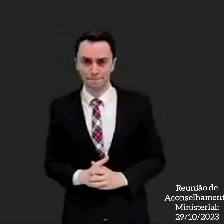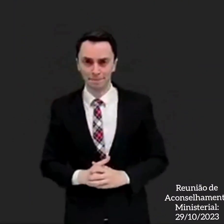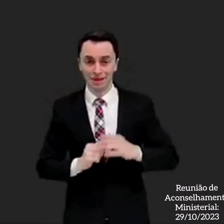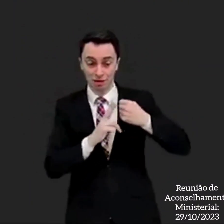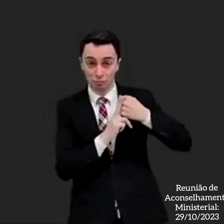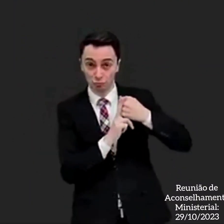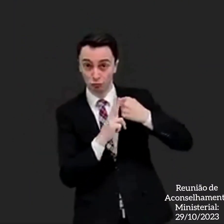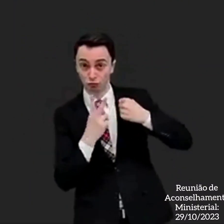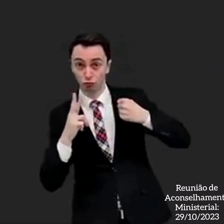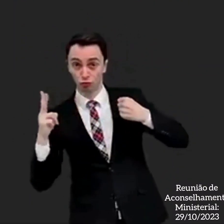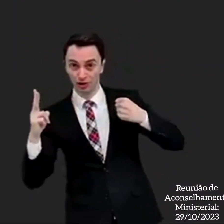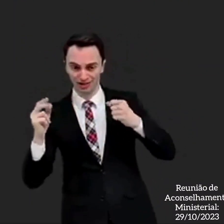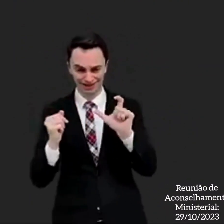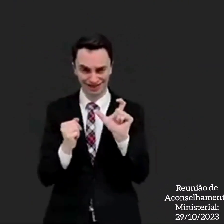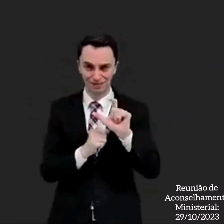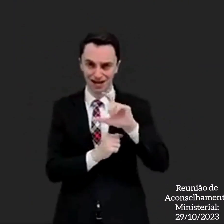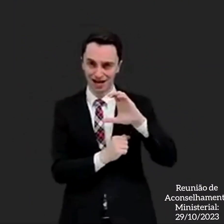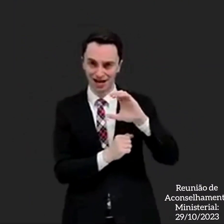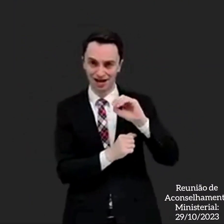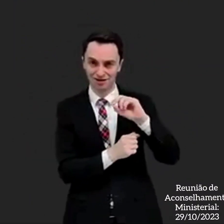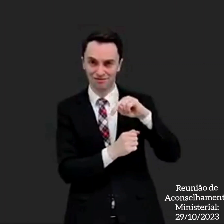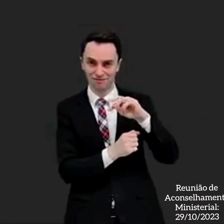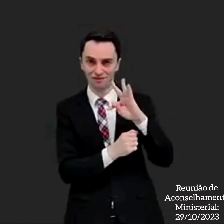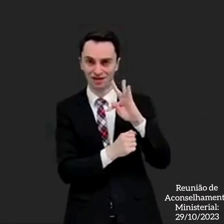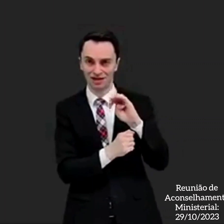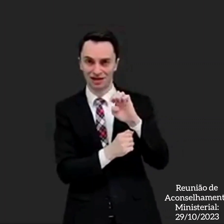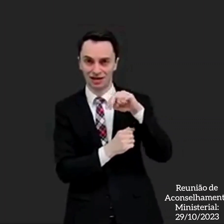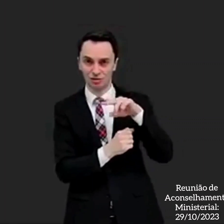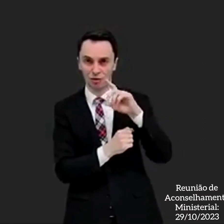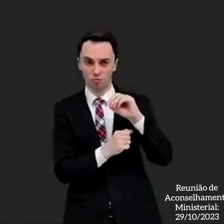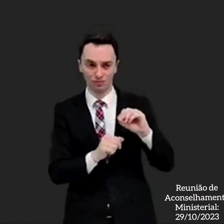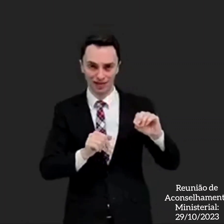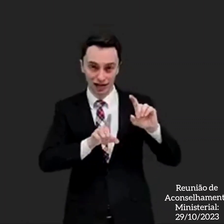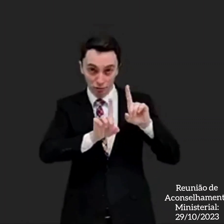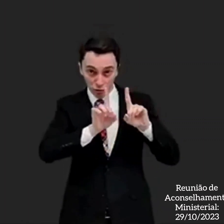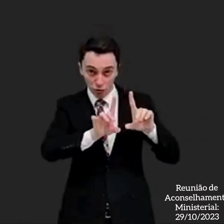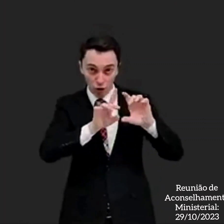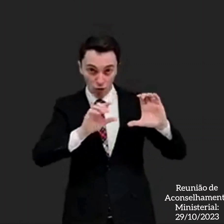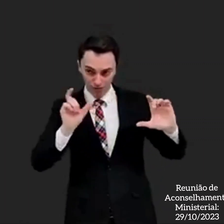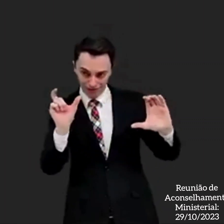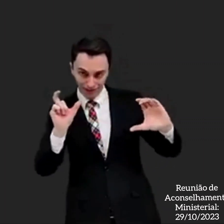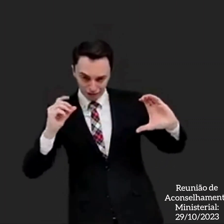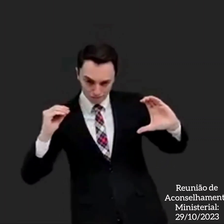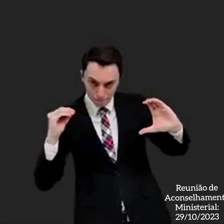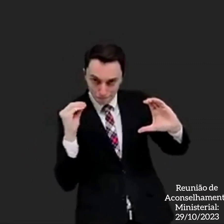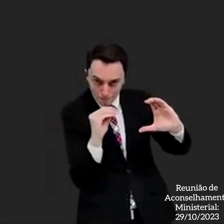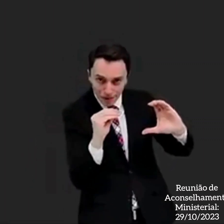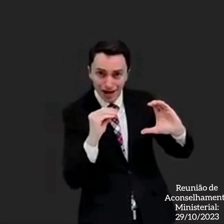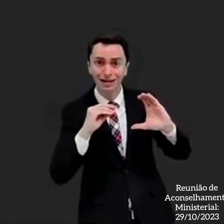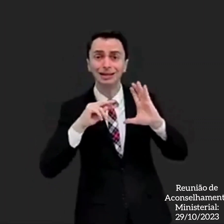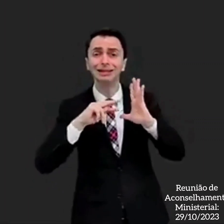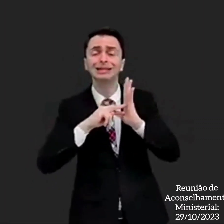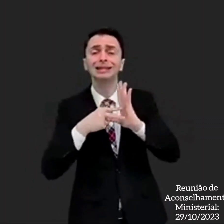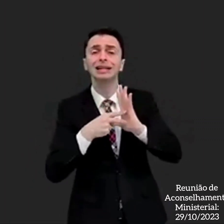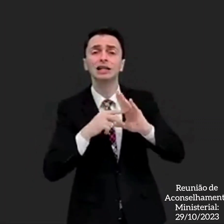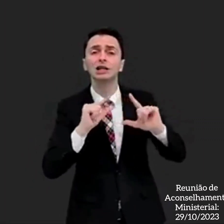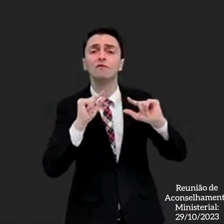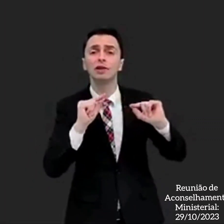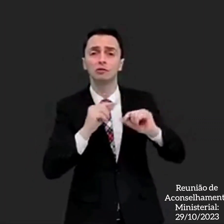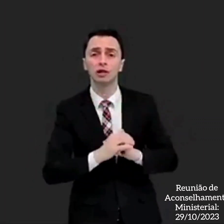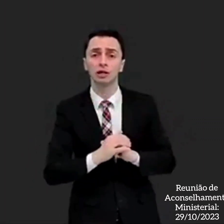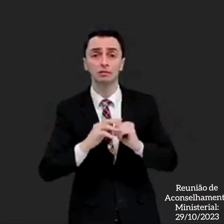palavra contendo, colocada na referida oração, foi simplesmente a de indicar uma